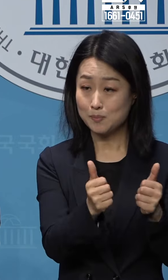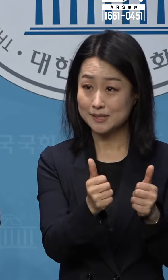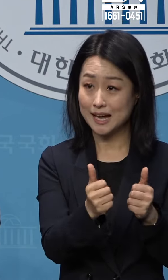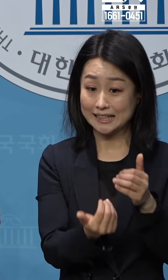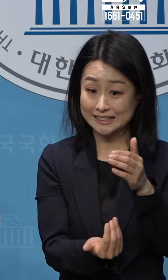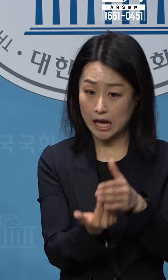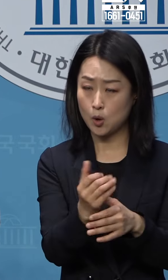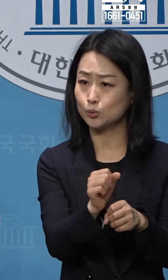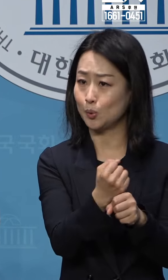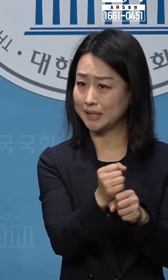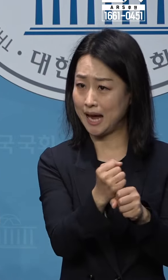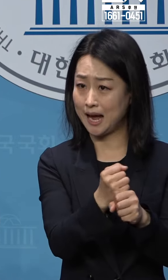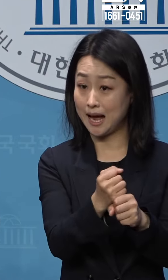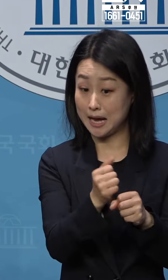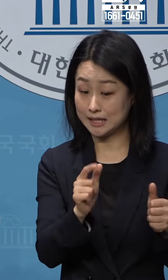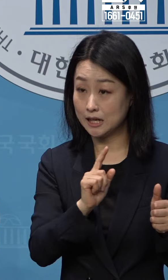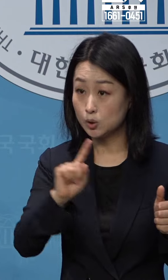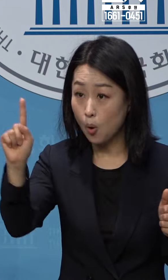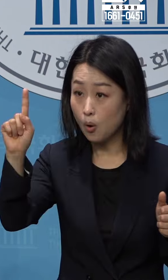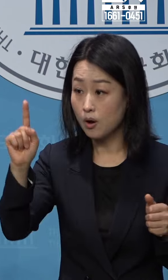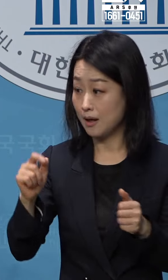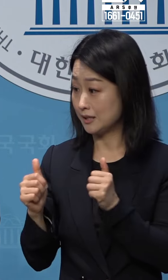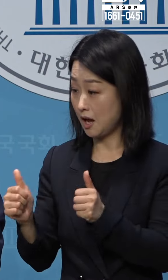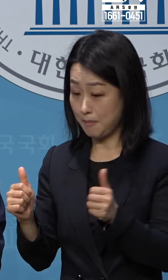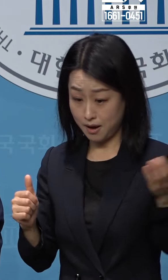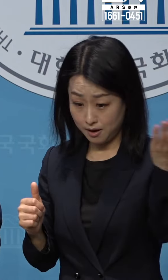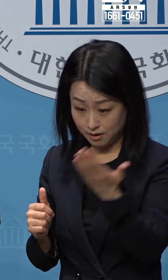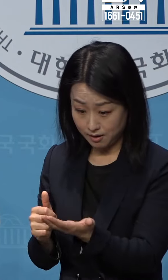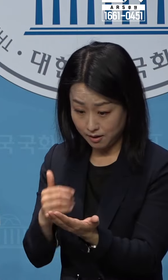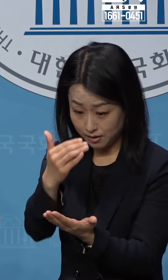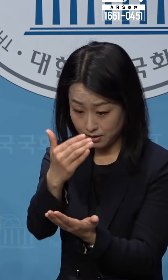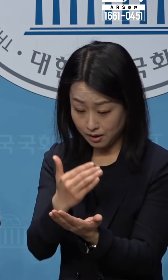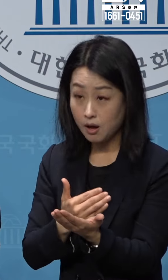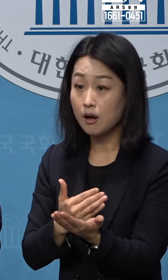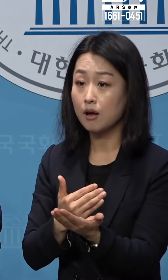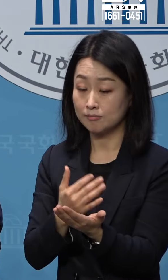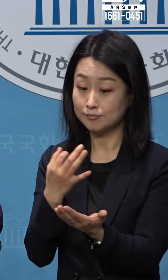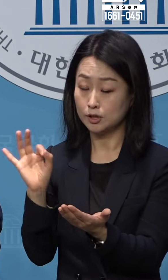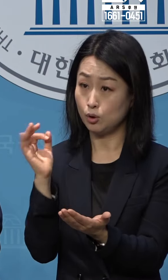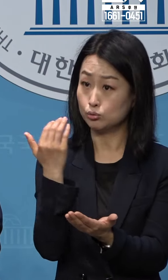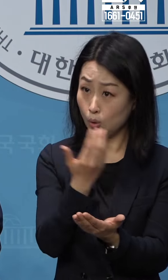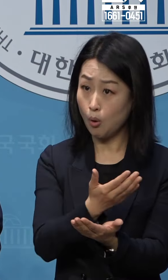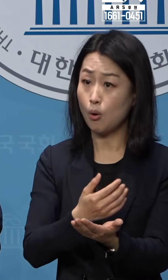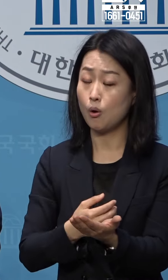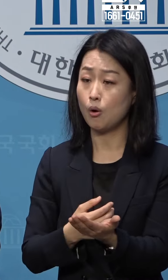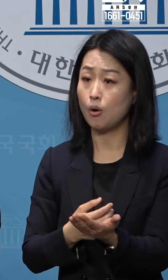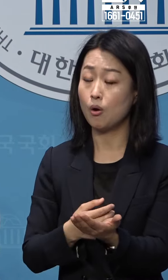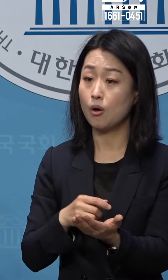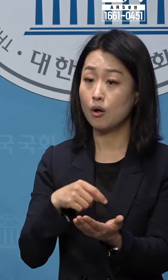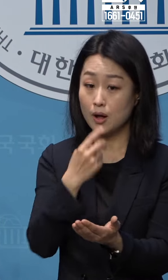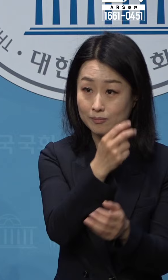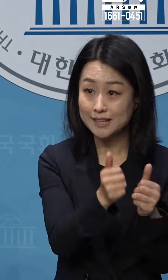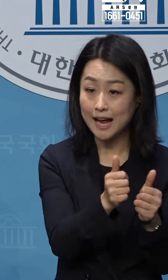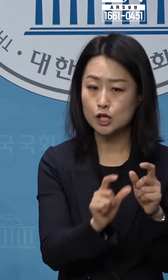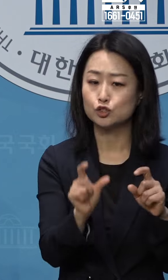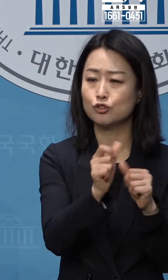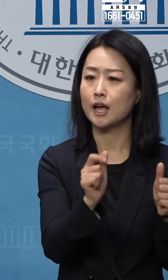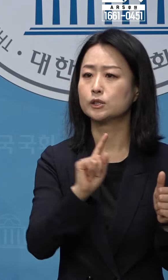이걸 근거로 기소를 하면 그다음에 법원이 이걸 받아들이고 다시 그러면 검찰이